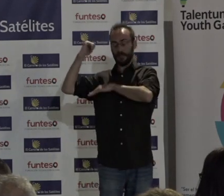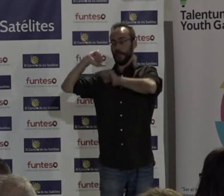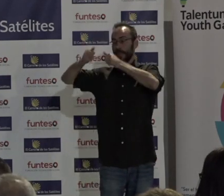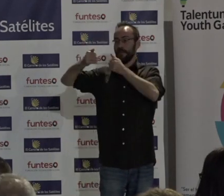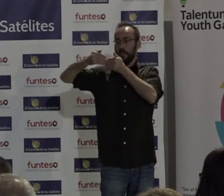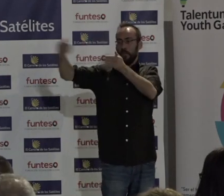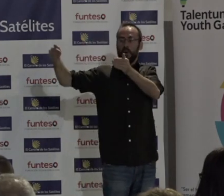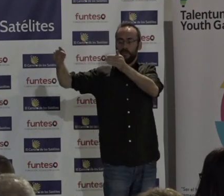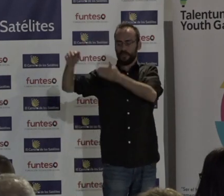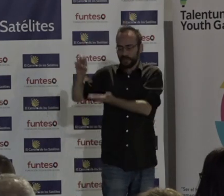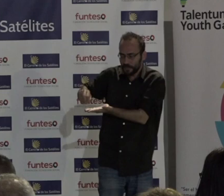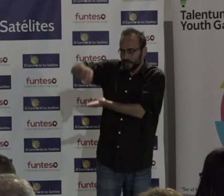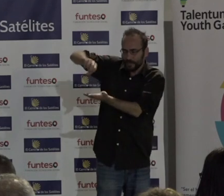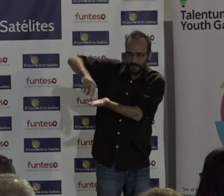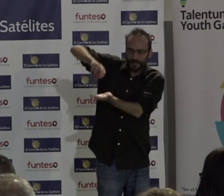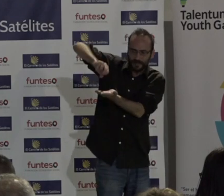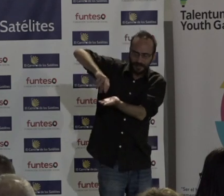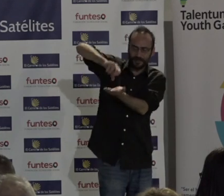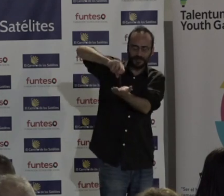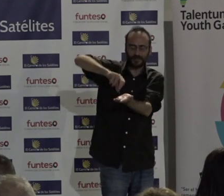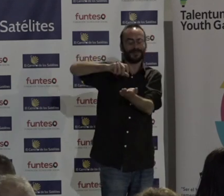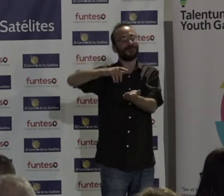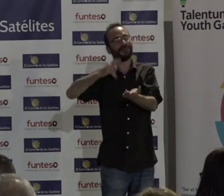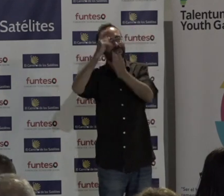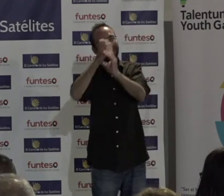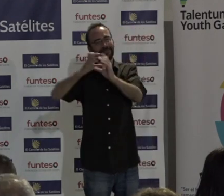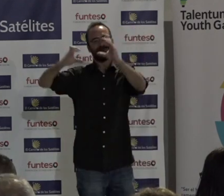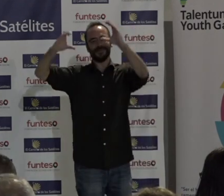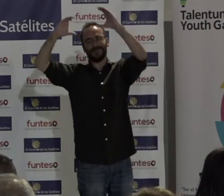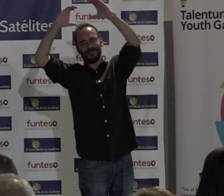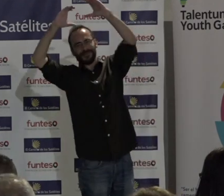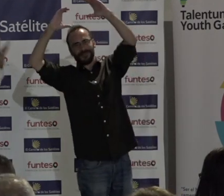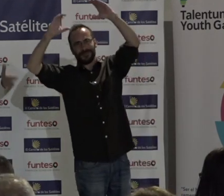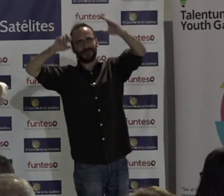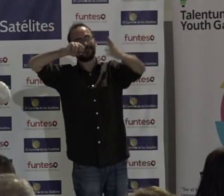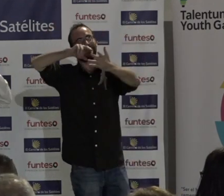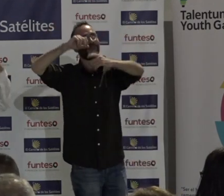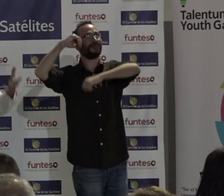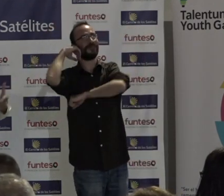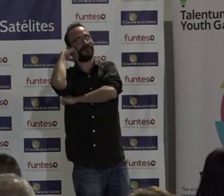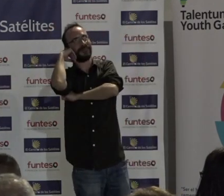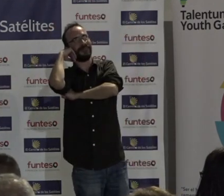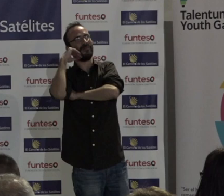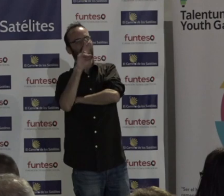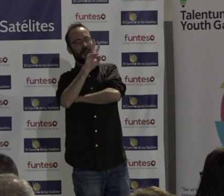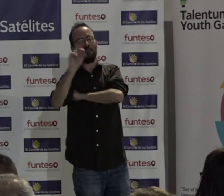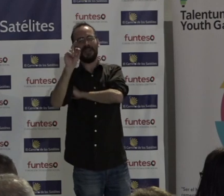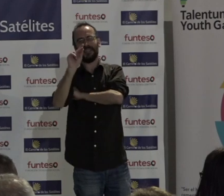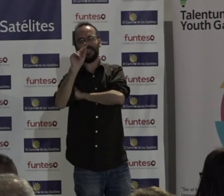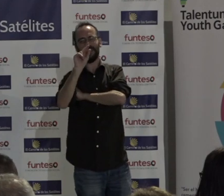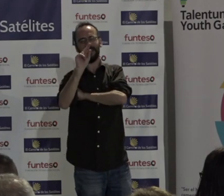Y la llegada a Puerto Marín, claro, la expectativa del primer día caminando, esos primeros 20 y tantos kilómetros,